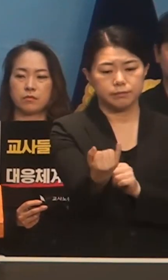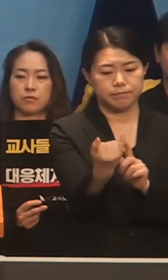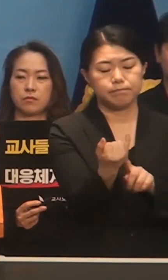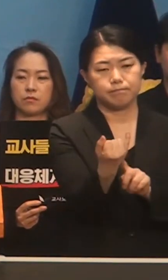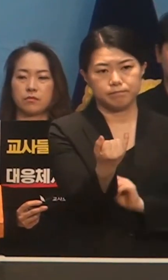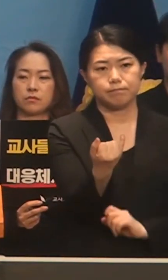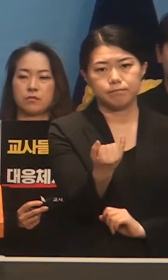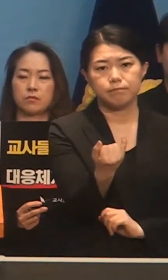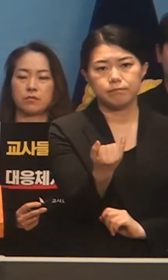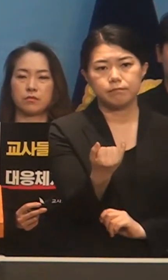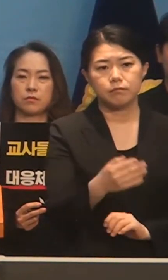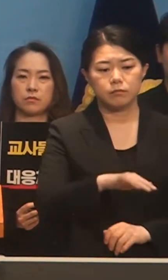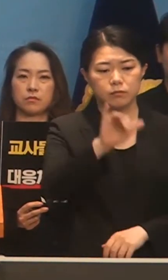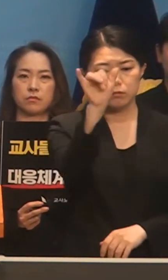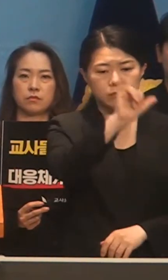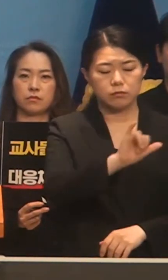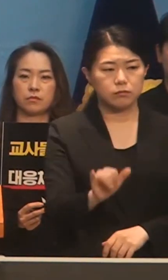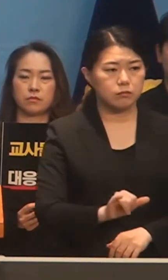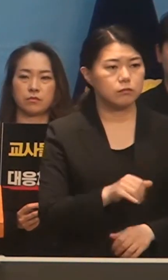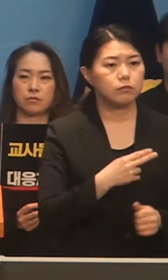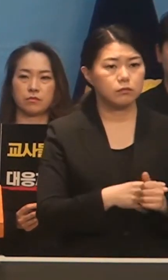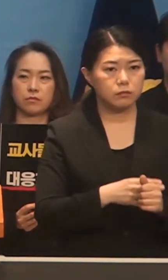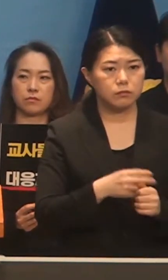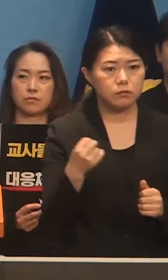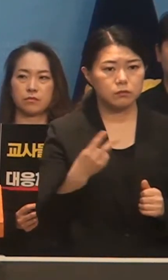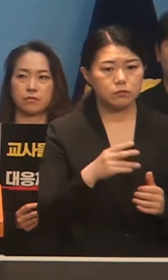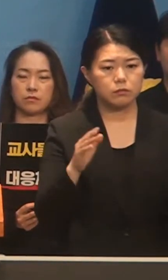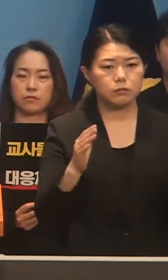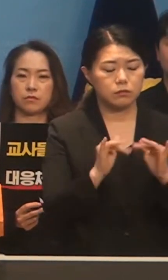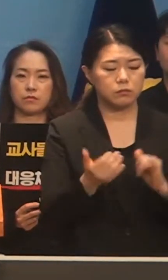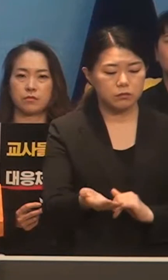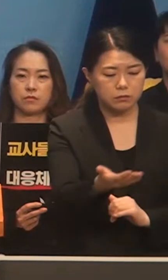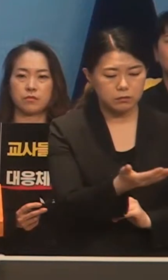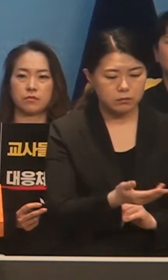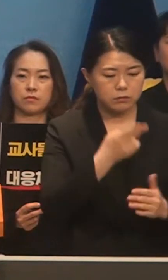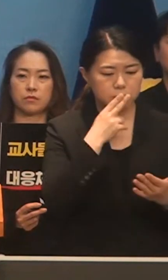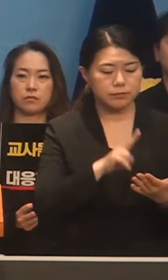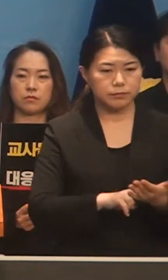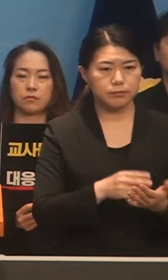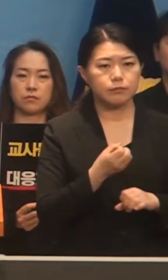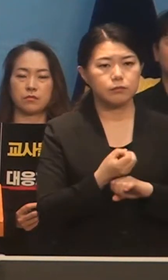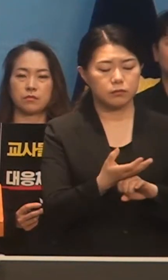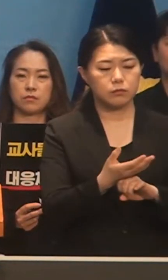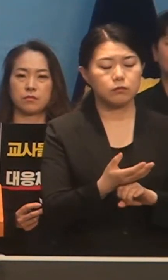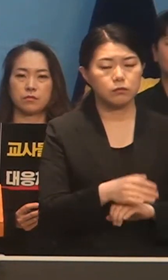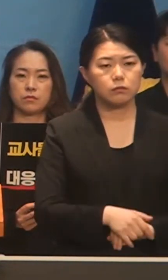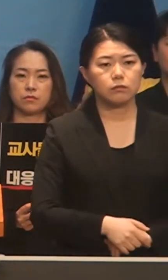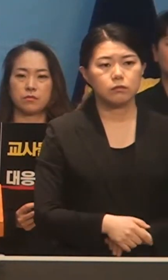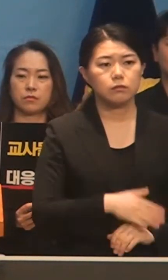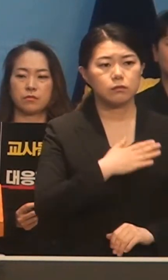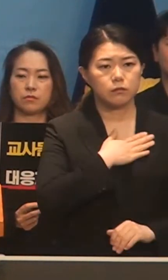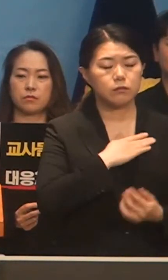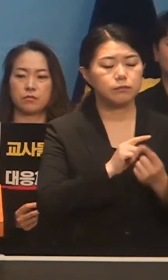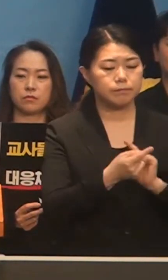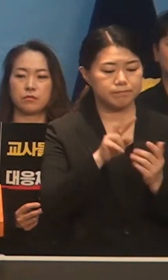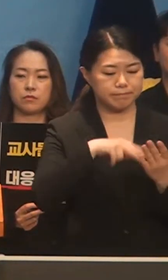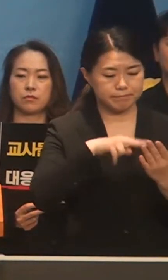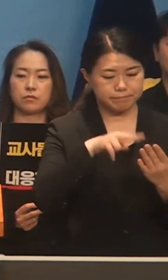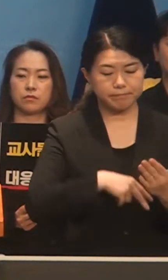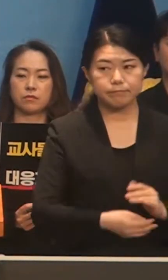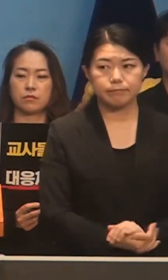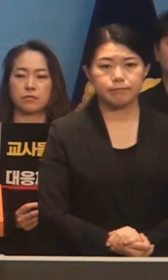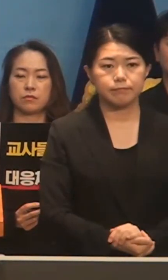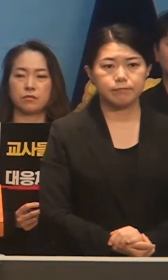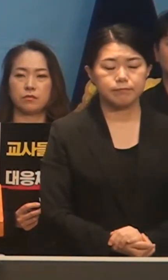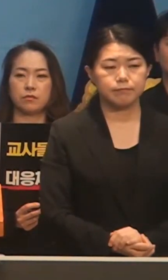아내분께서 전국의 많은 선생님들과 국민들께 편지를 전달해 주셨습니다. 제가 대신 읽도록